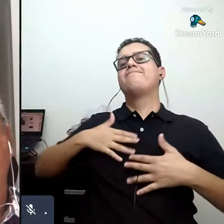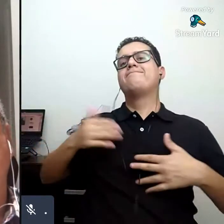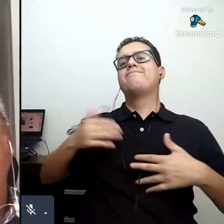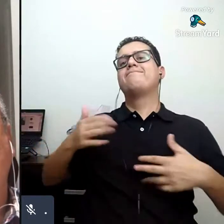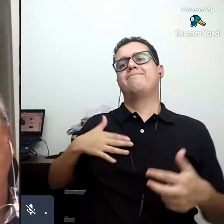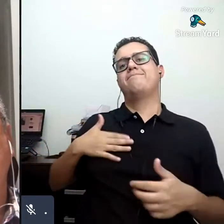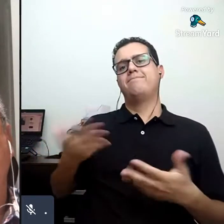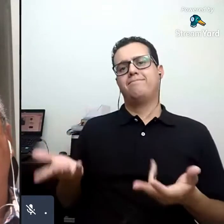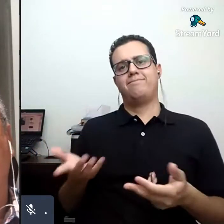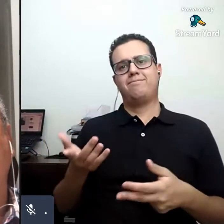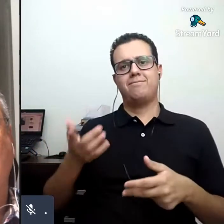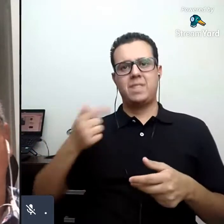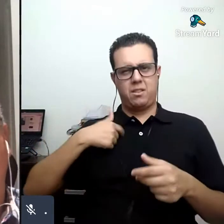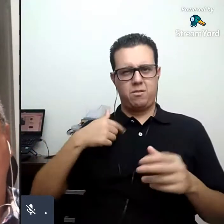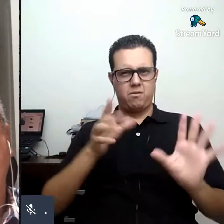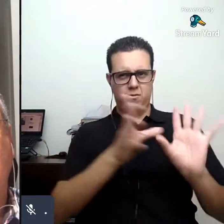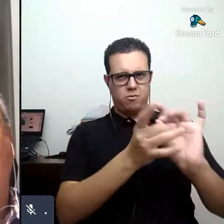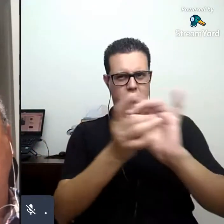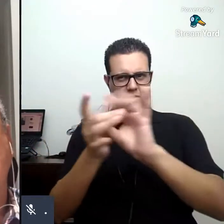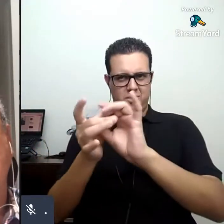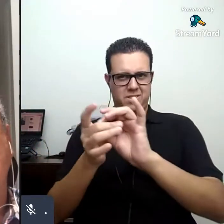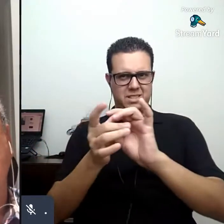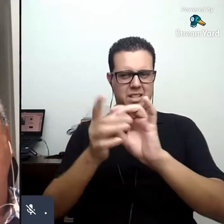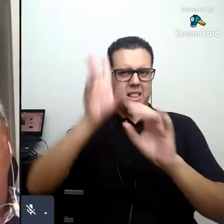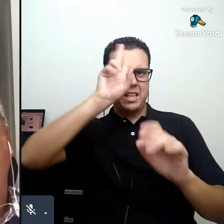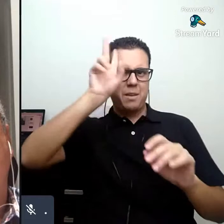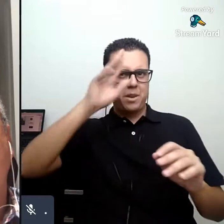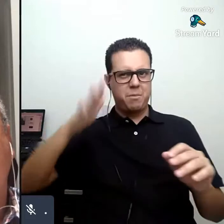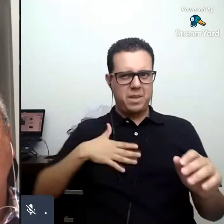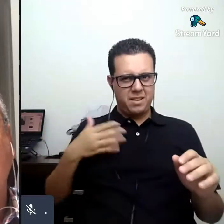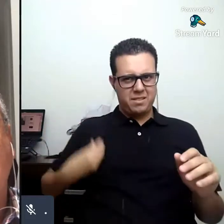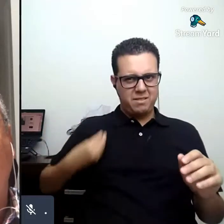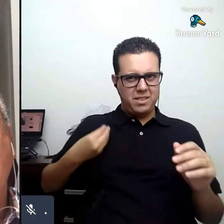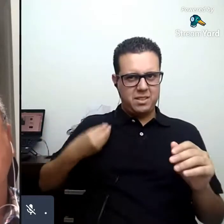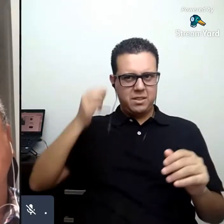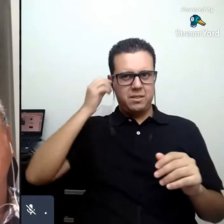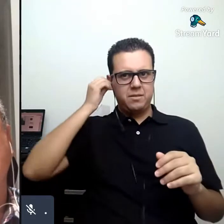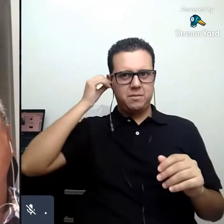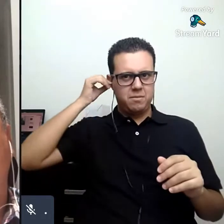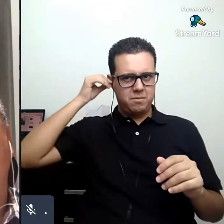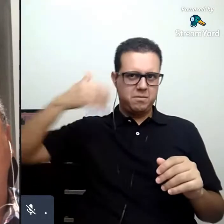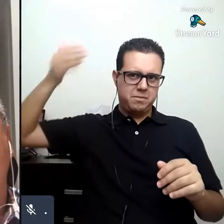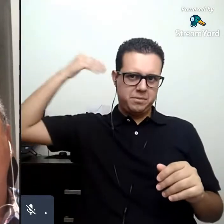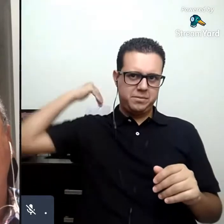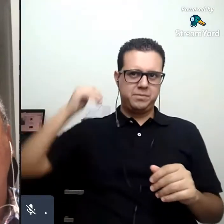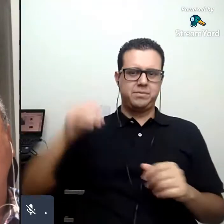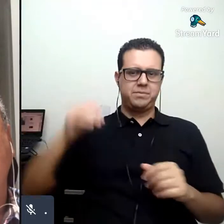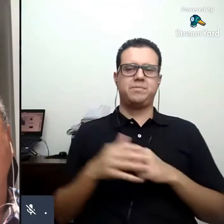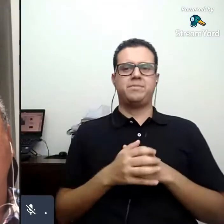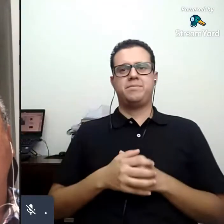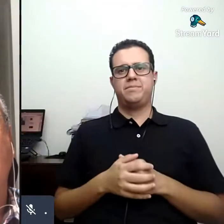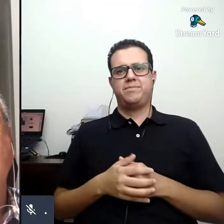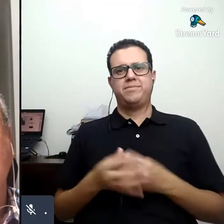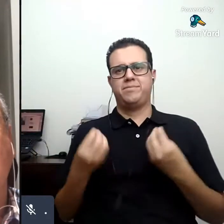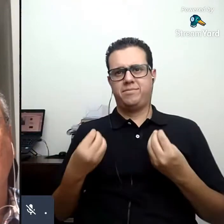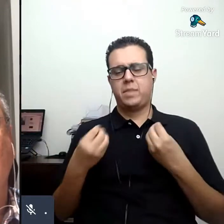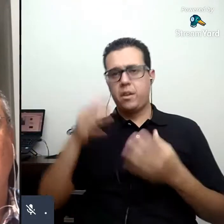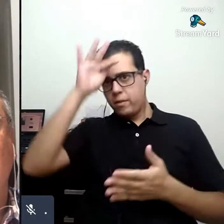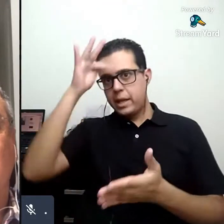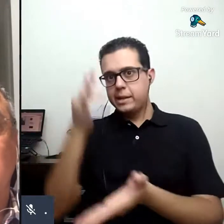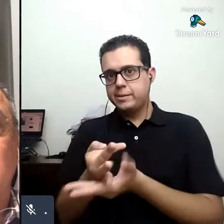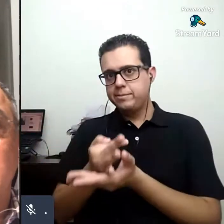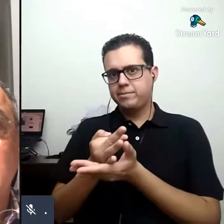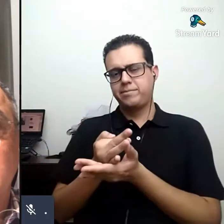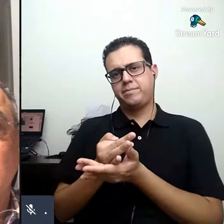para o contexto, hoje, lá de trás, na imaturidade da fé que vinha crescendo,